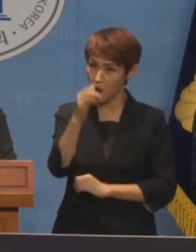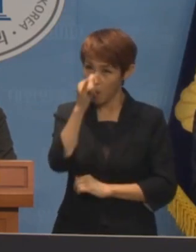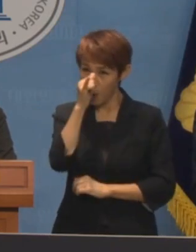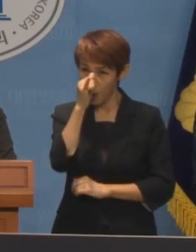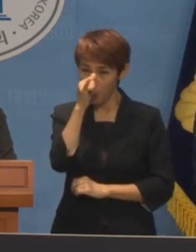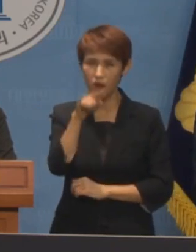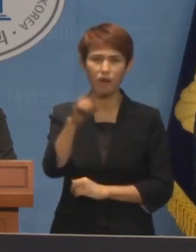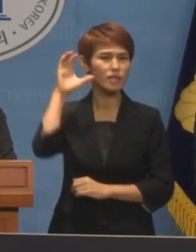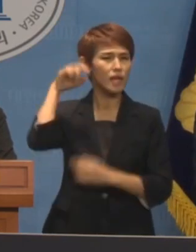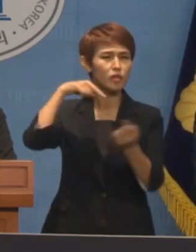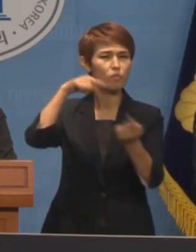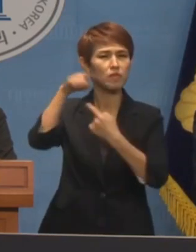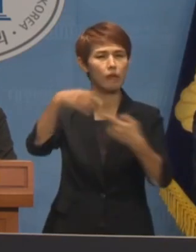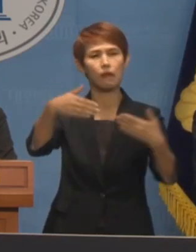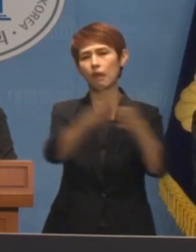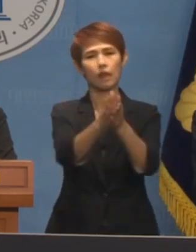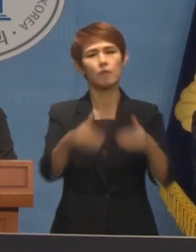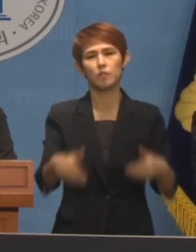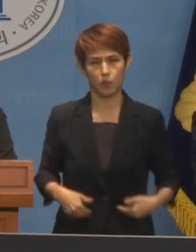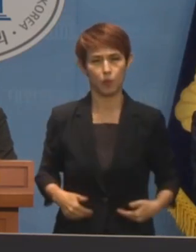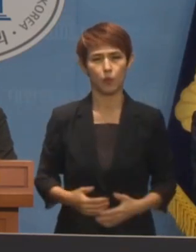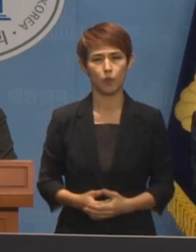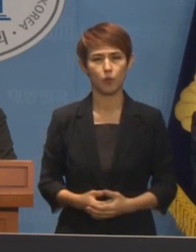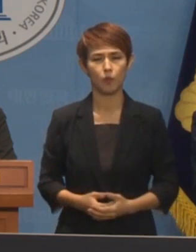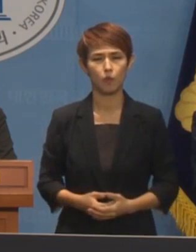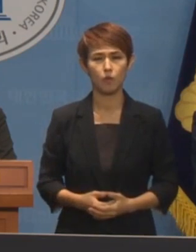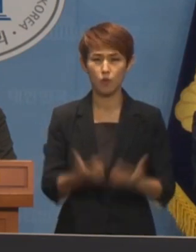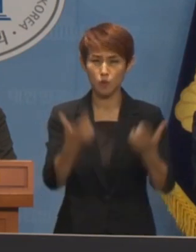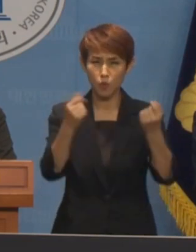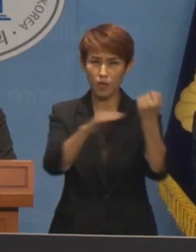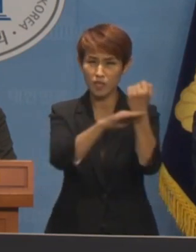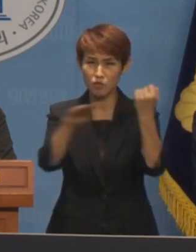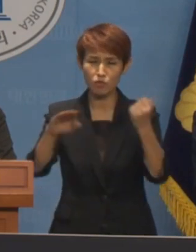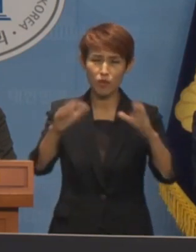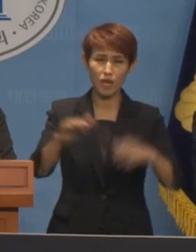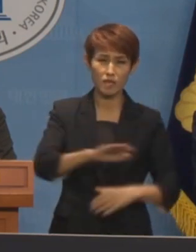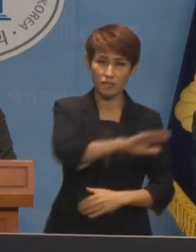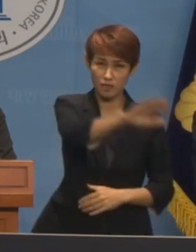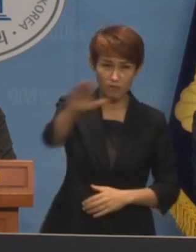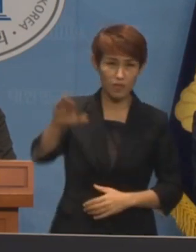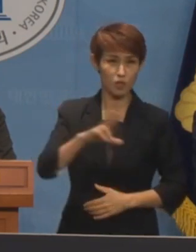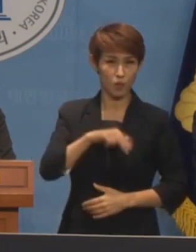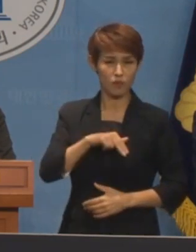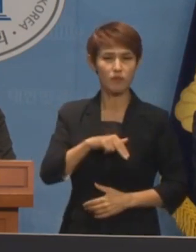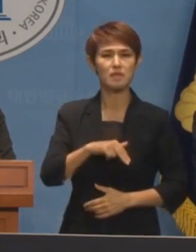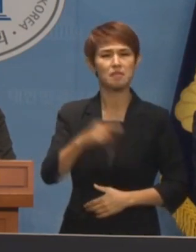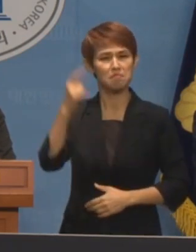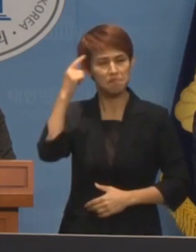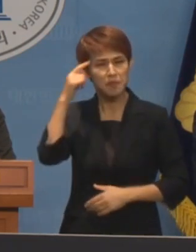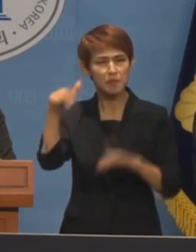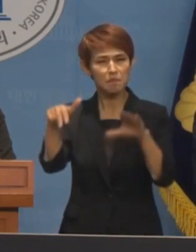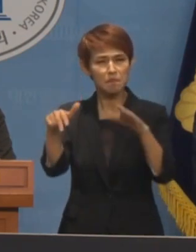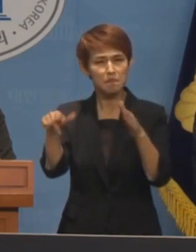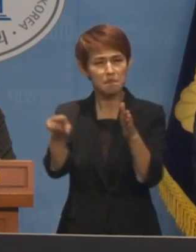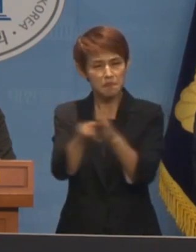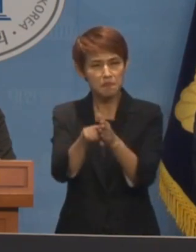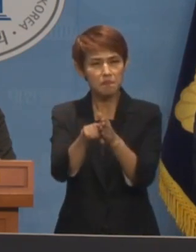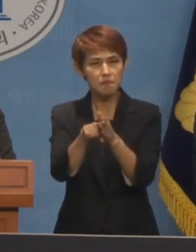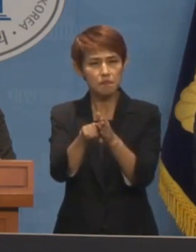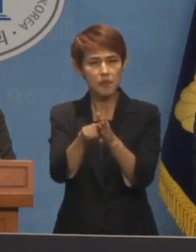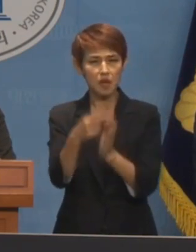인사청문회는 즉시 폐기돼야 한다. 우리는 동일한 기준으로 모든 국회의원들이 사상 신앙 검열을 엄중히